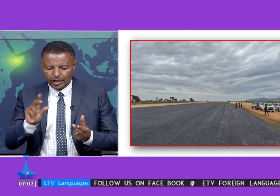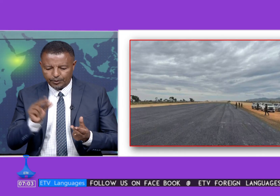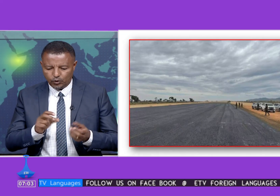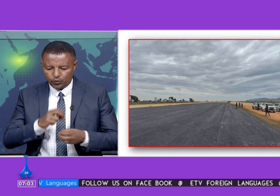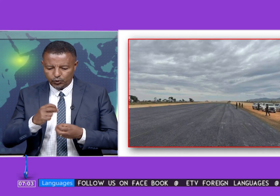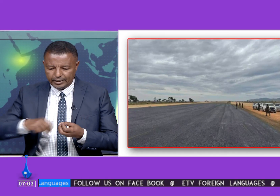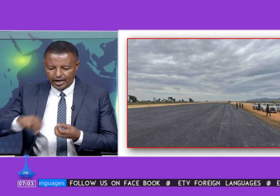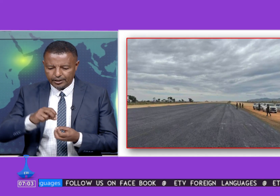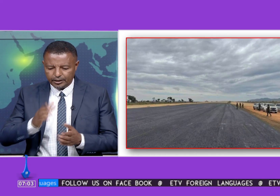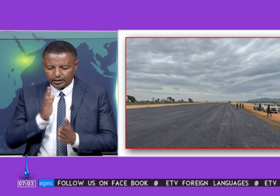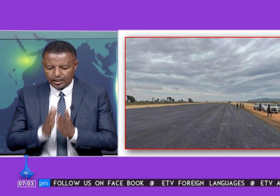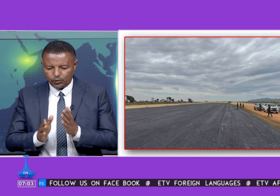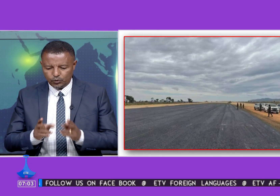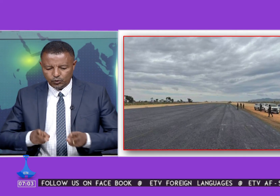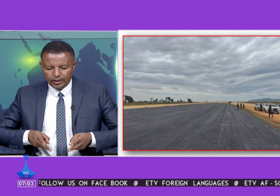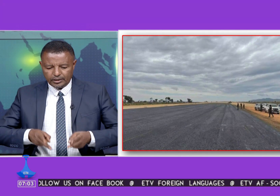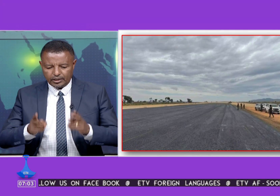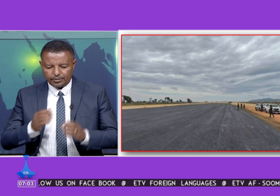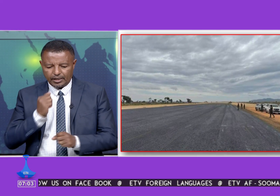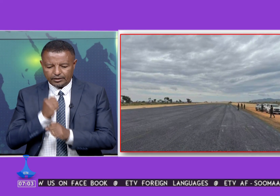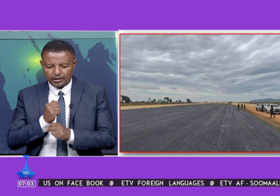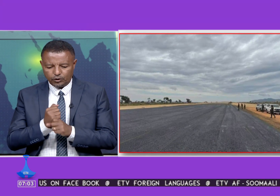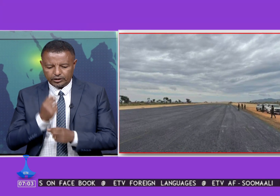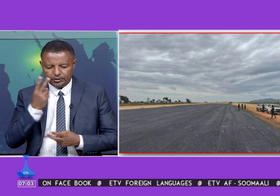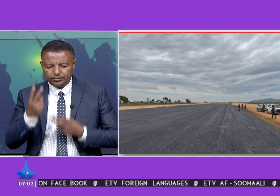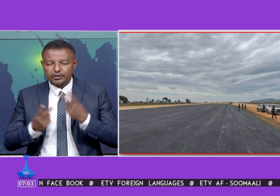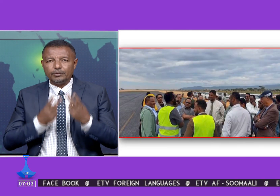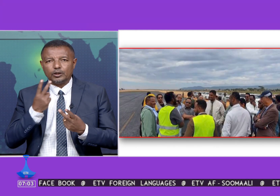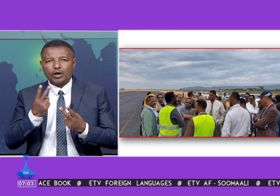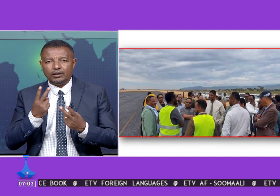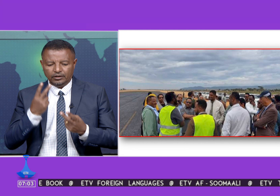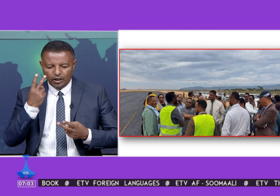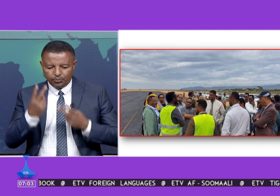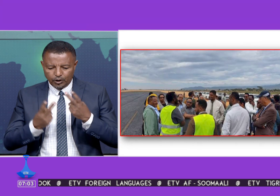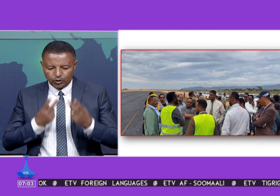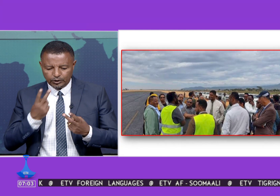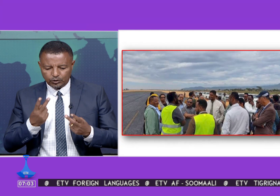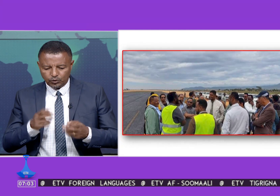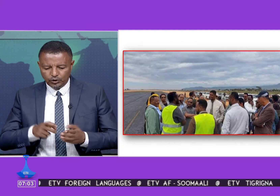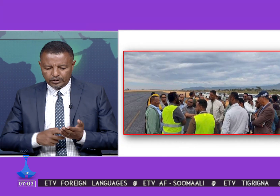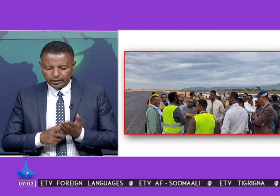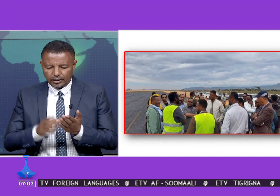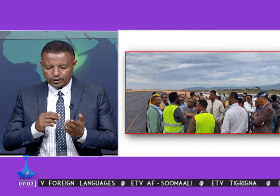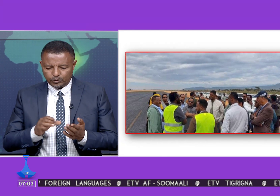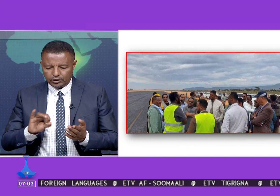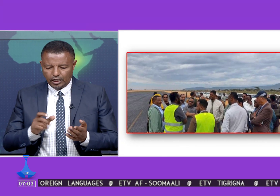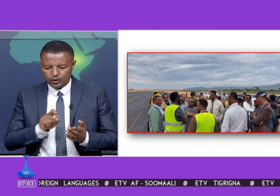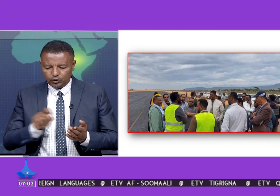የአቤሎ ወረዳ የተከናወኑ የገርበና ስራዎችንም ተመልክቷል። በጉብኝቱ የትራንስፖርትና